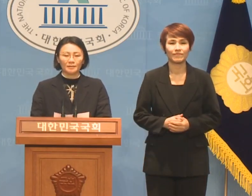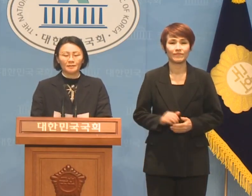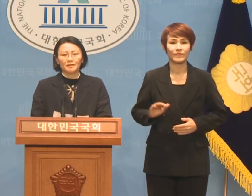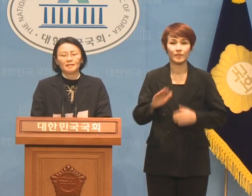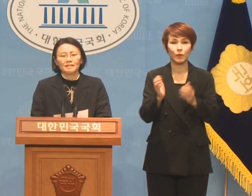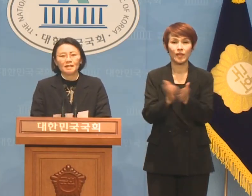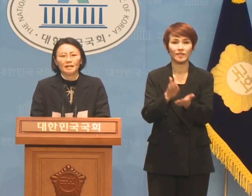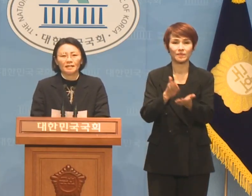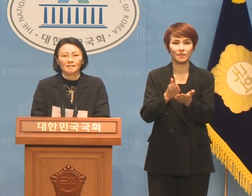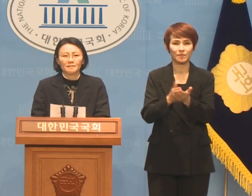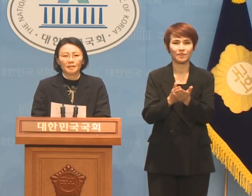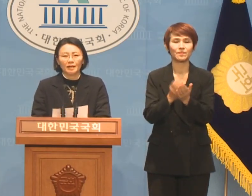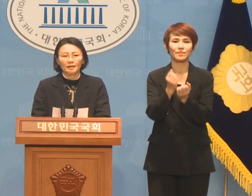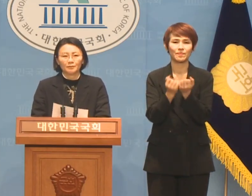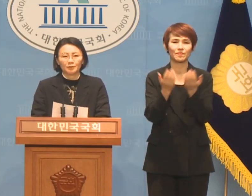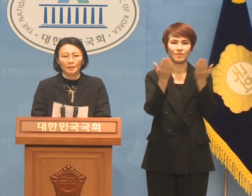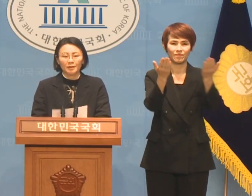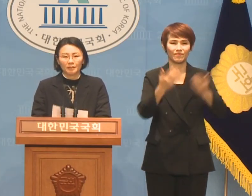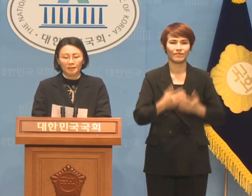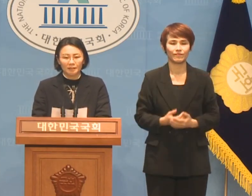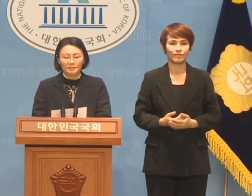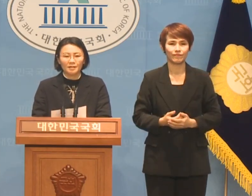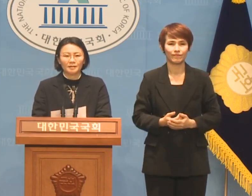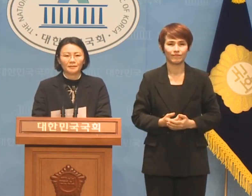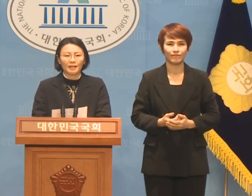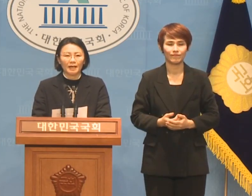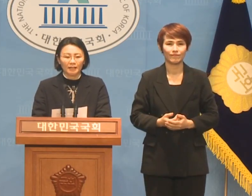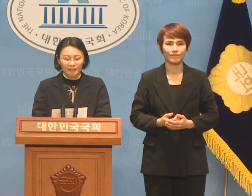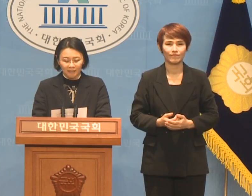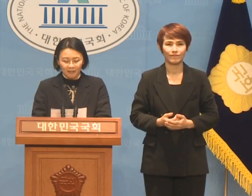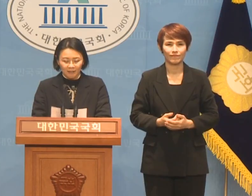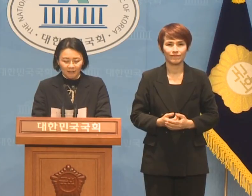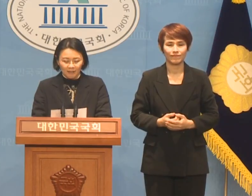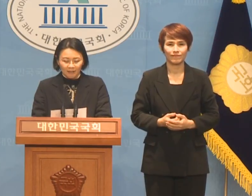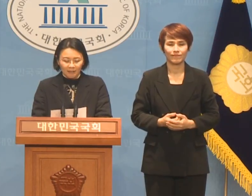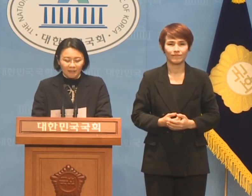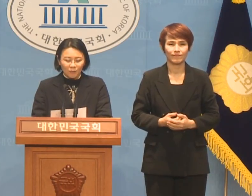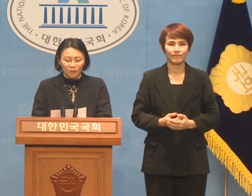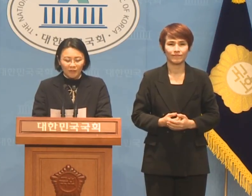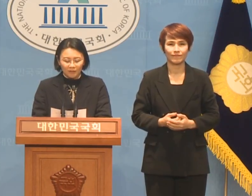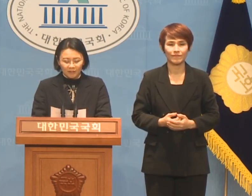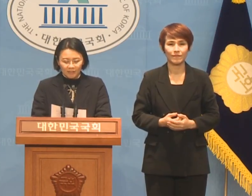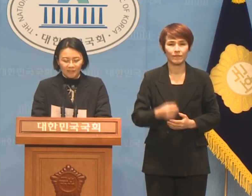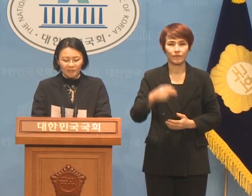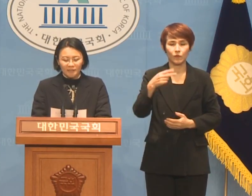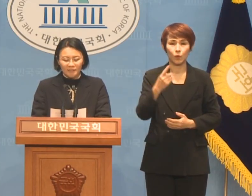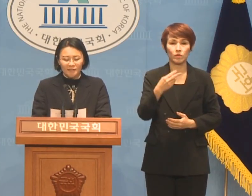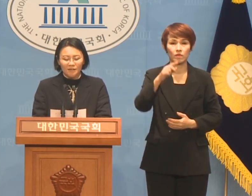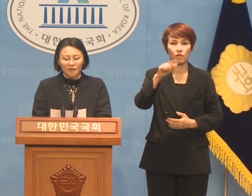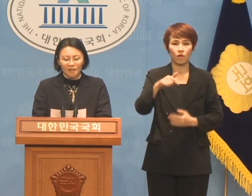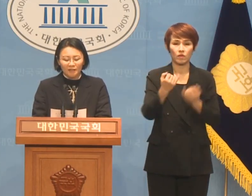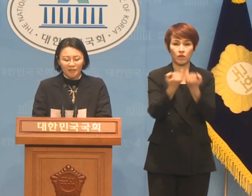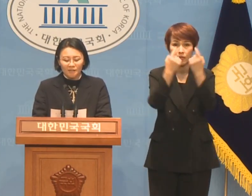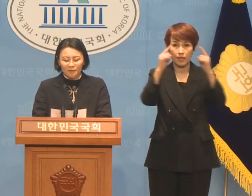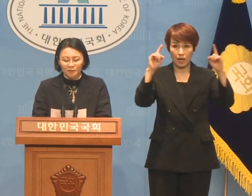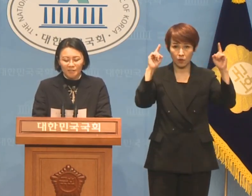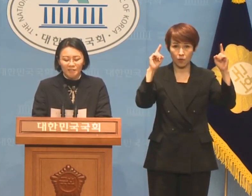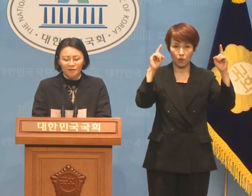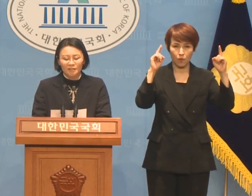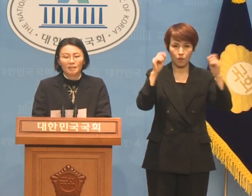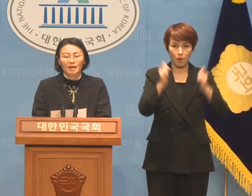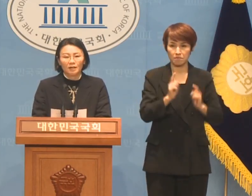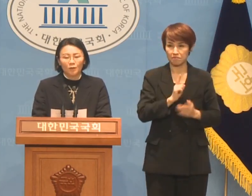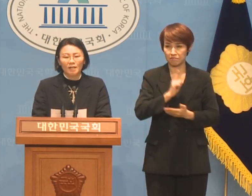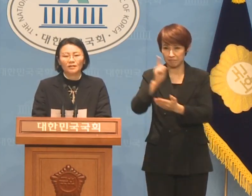진보당 브리핑 시작하겠습니다. 부대변인 이미선입니다. 동덕여대 측이 신청한 가처분